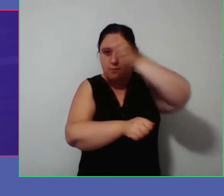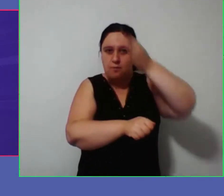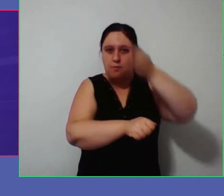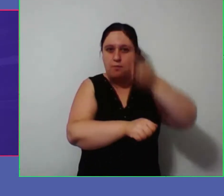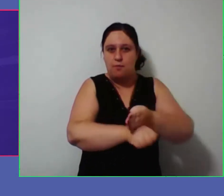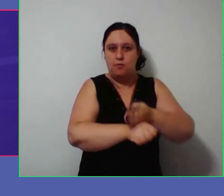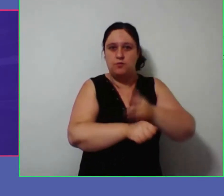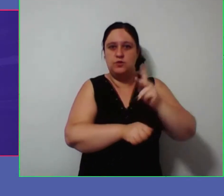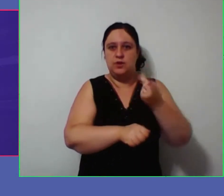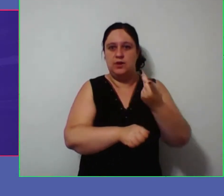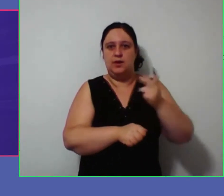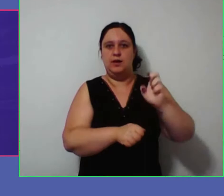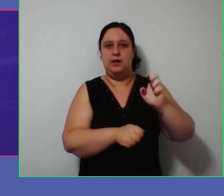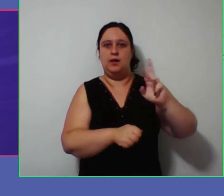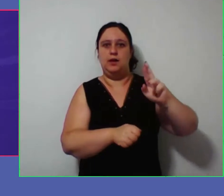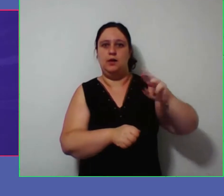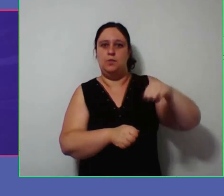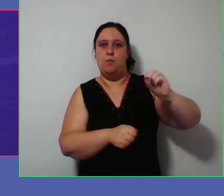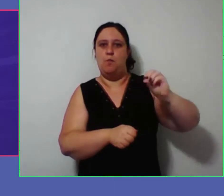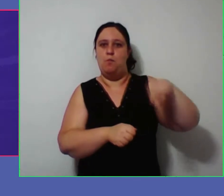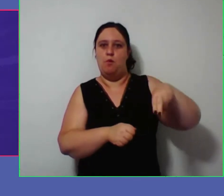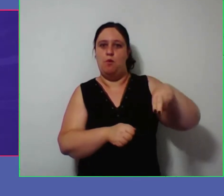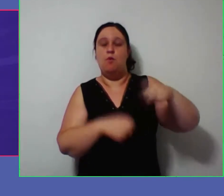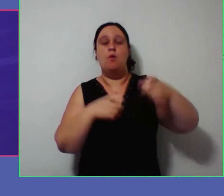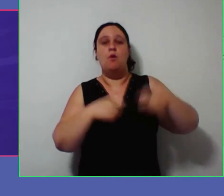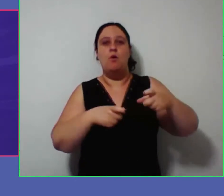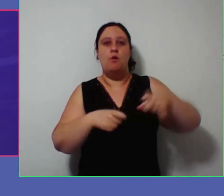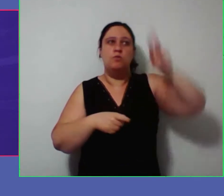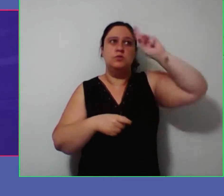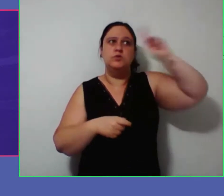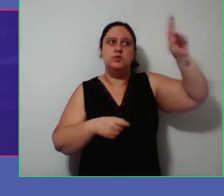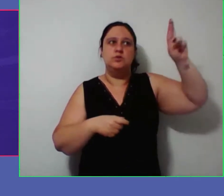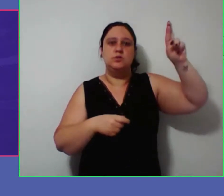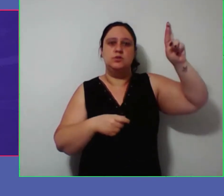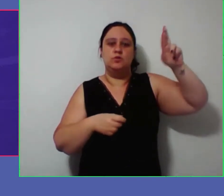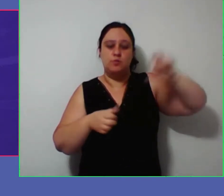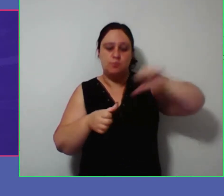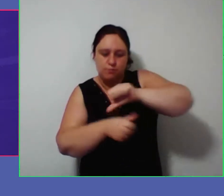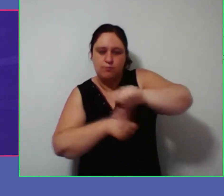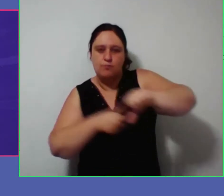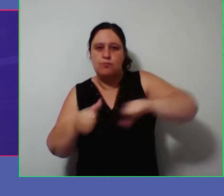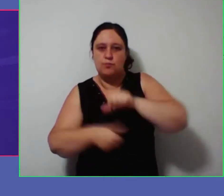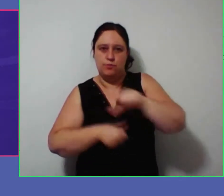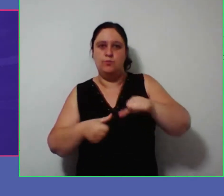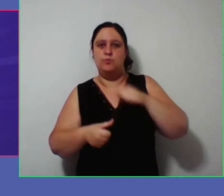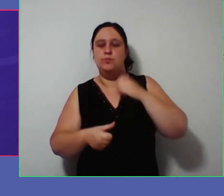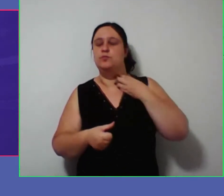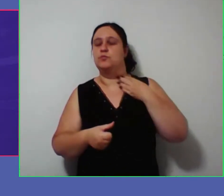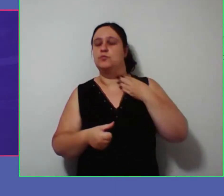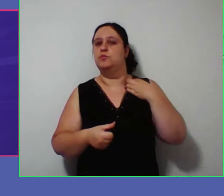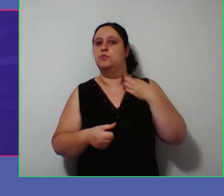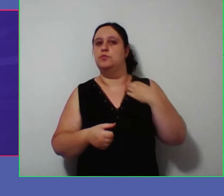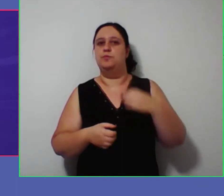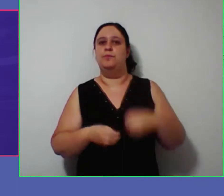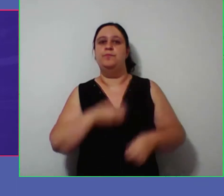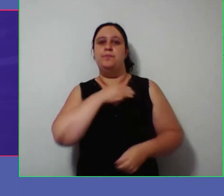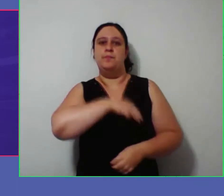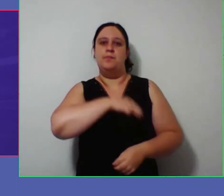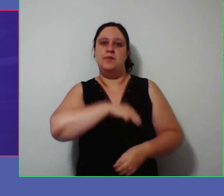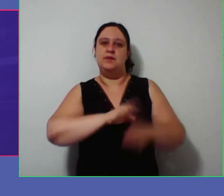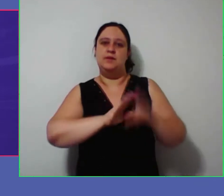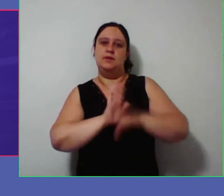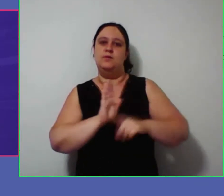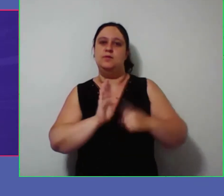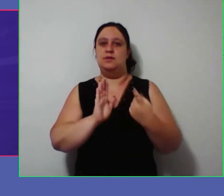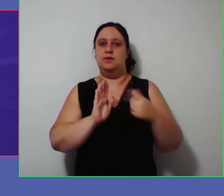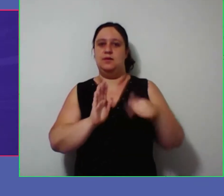foi transfigurado. Isso está em Mateus 17, podemos até ler, está aqui bem próximo no texto, na Bíblia aberta aqui por